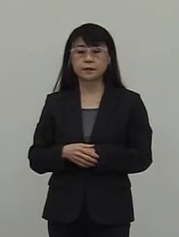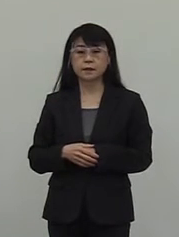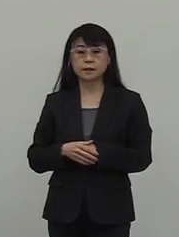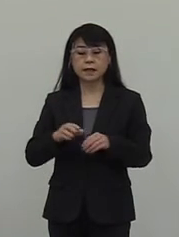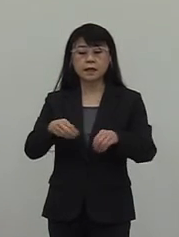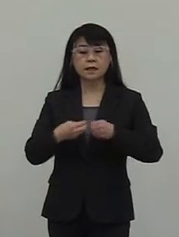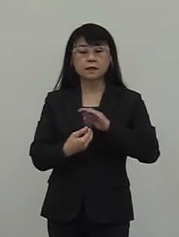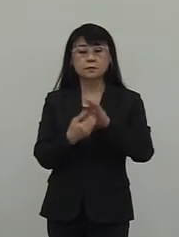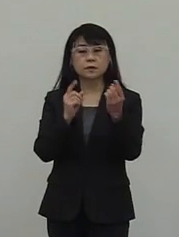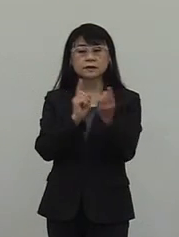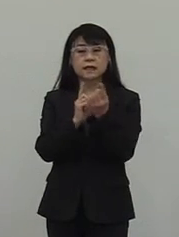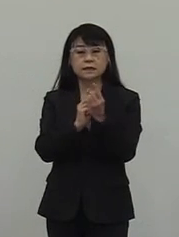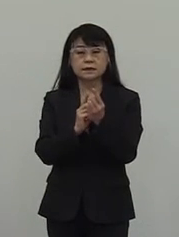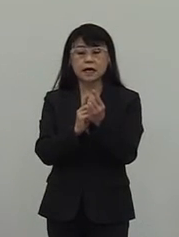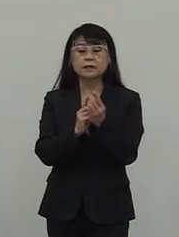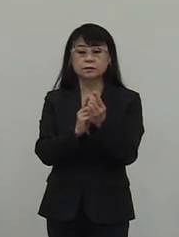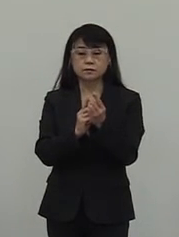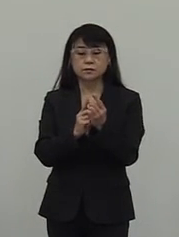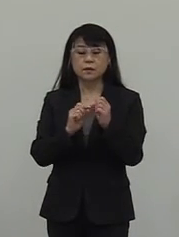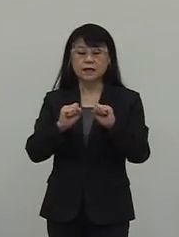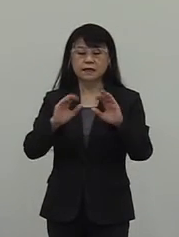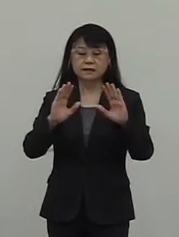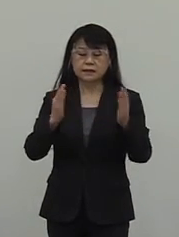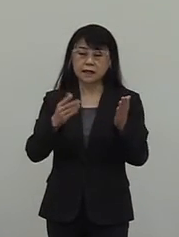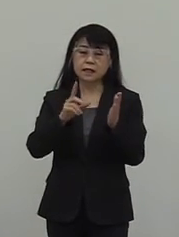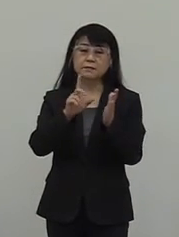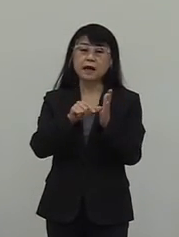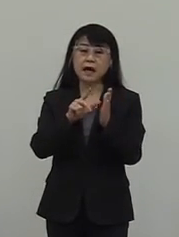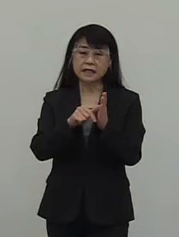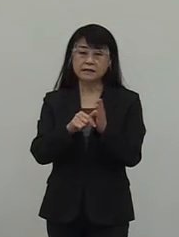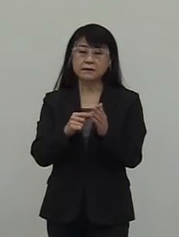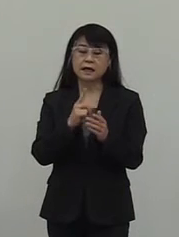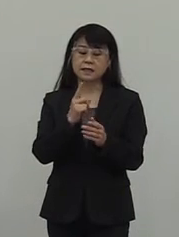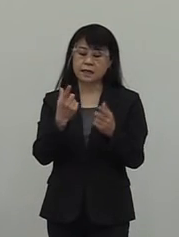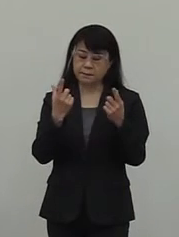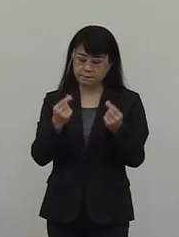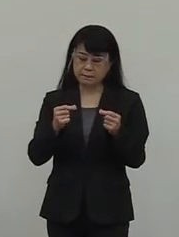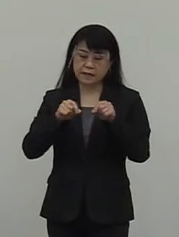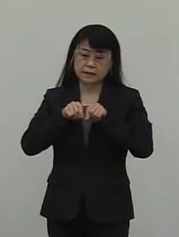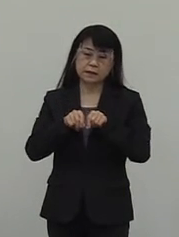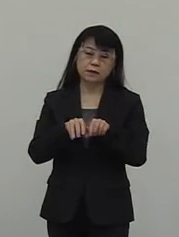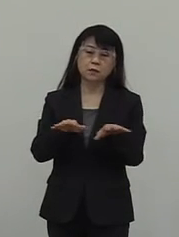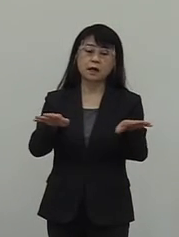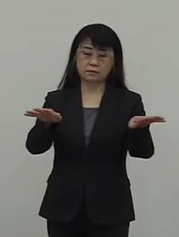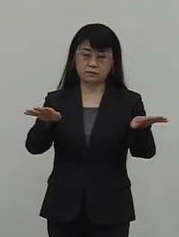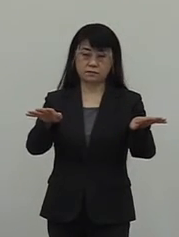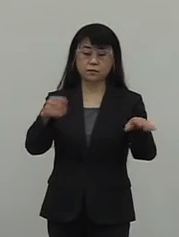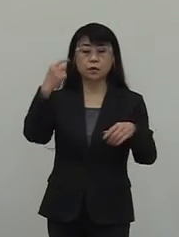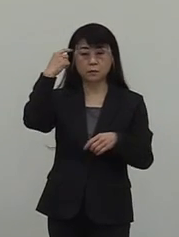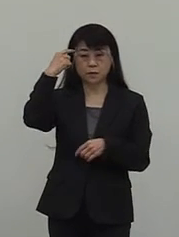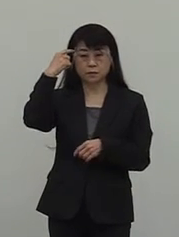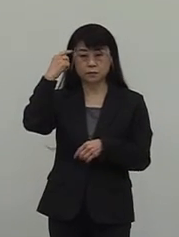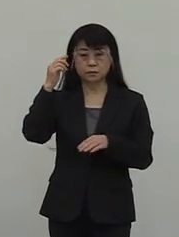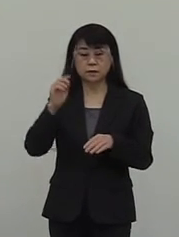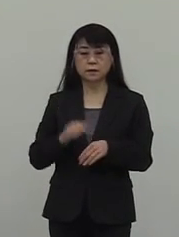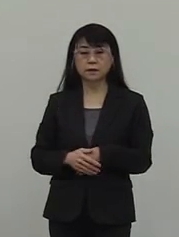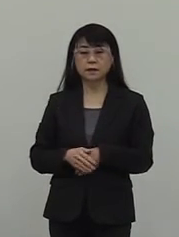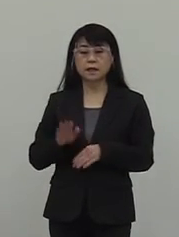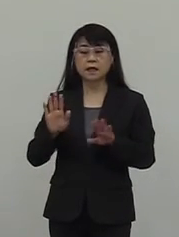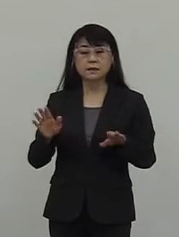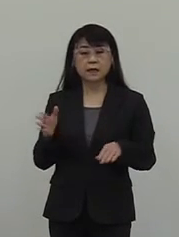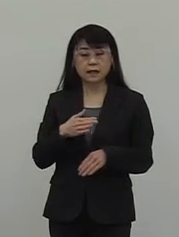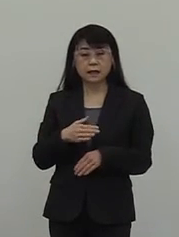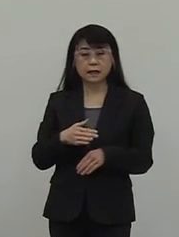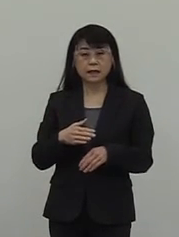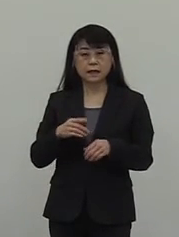対策をなされていない場合というのはやはり広まってしまうということがございます。これから年度末に向けて3